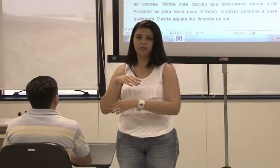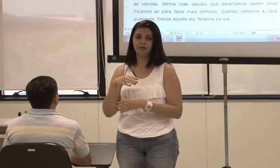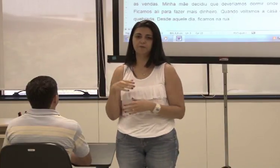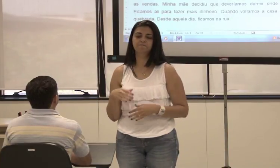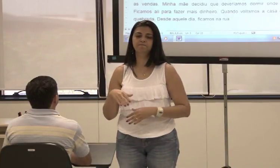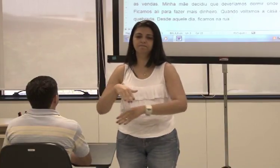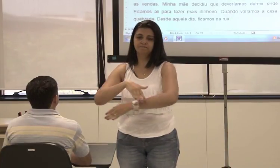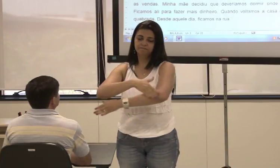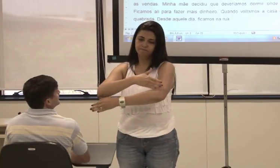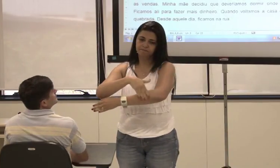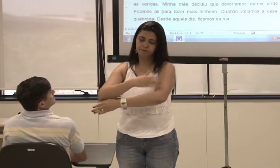Viver.